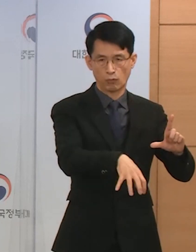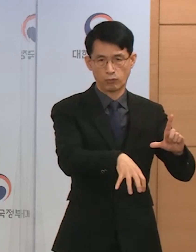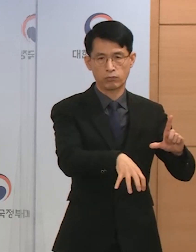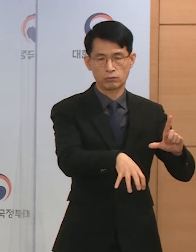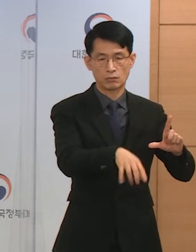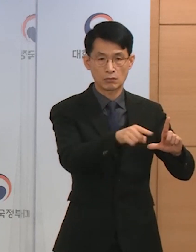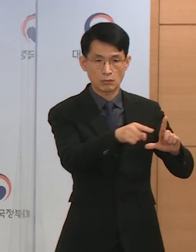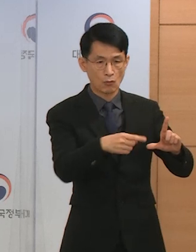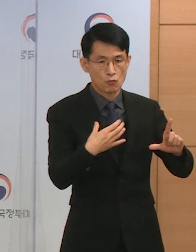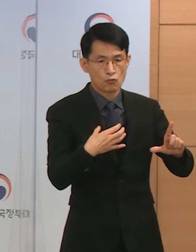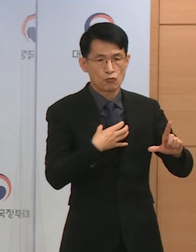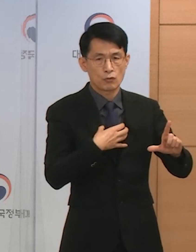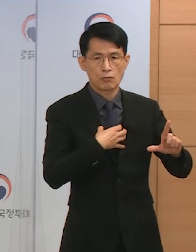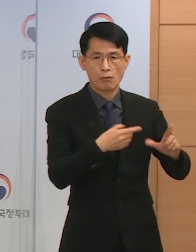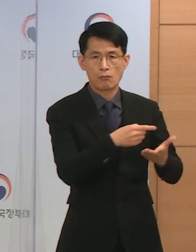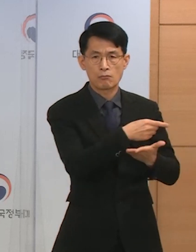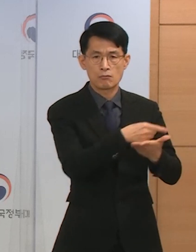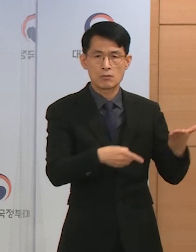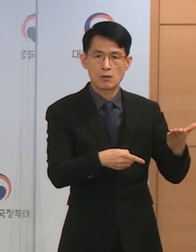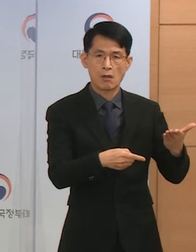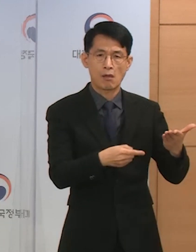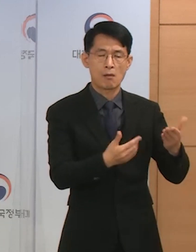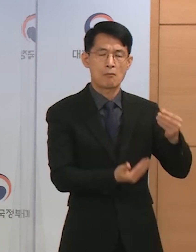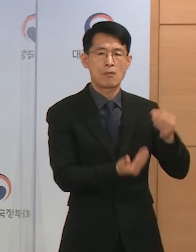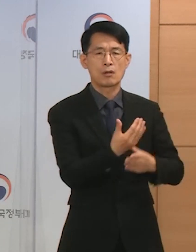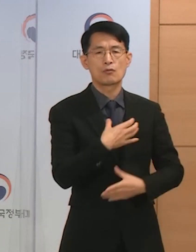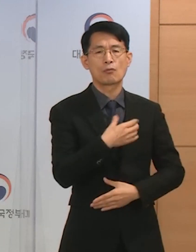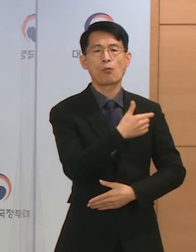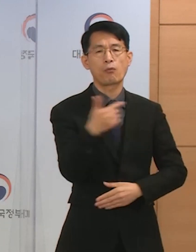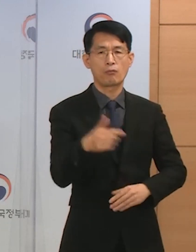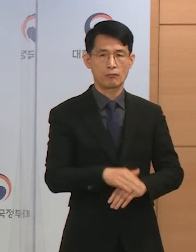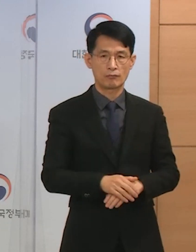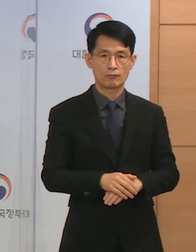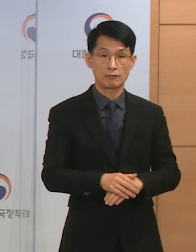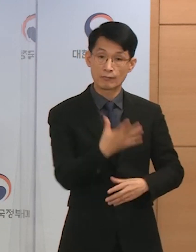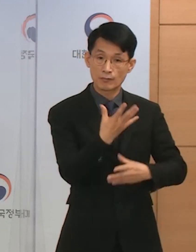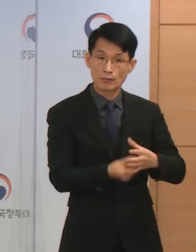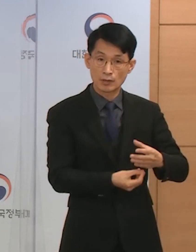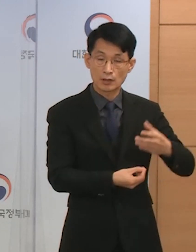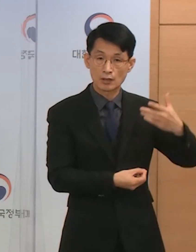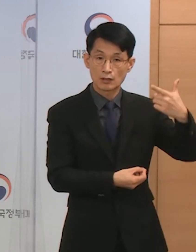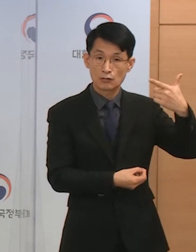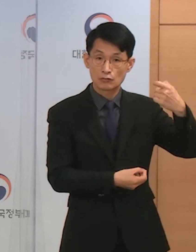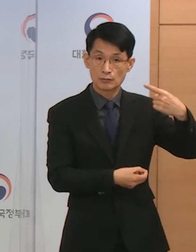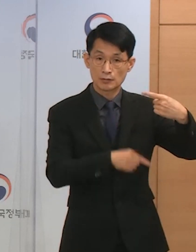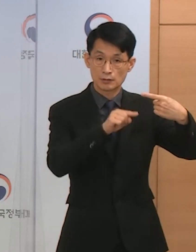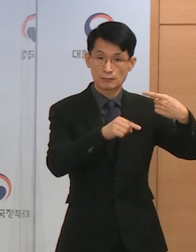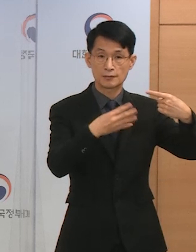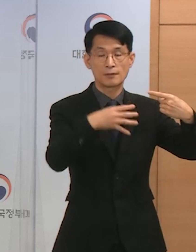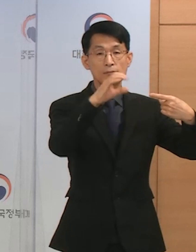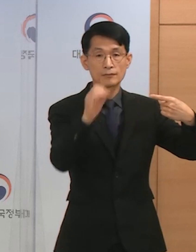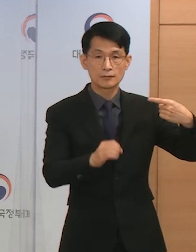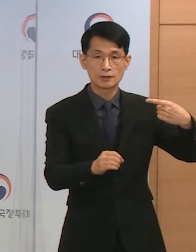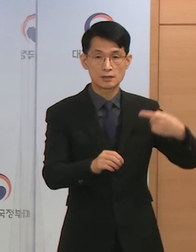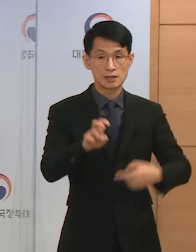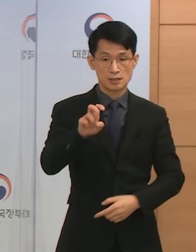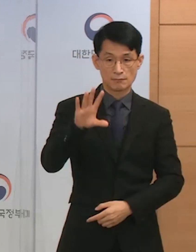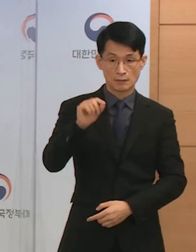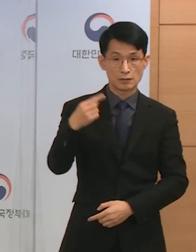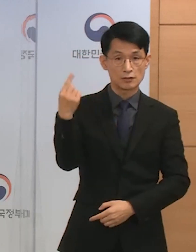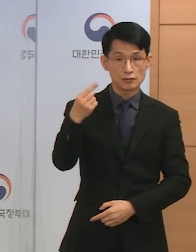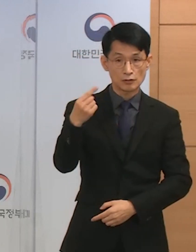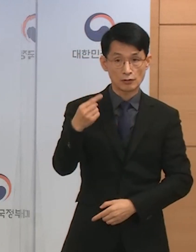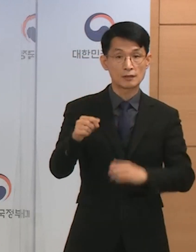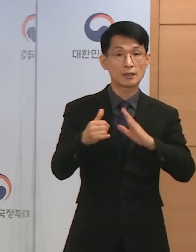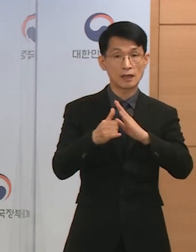계층이 재해 위험에 노출되어 있습니다. 특히 전체의 61.4%인 20만